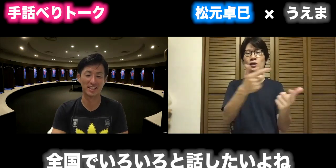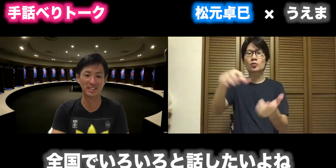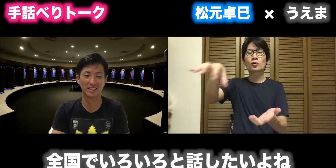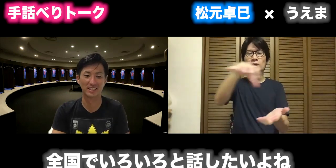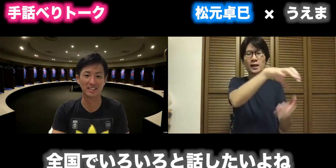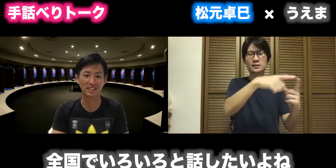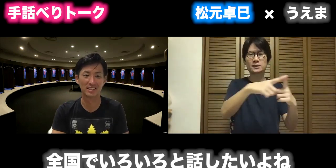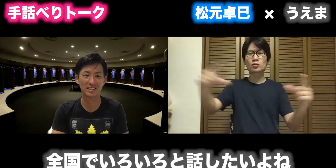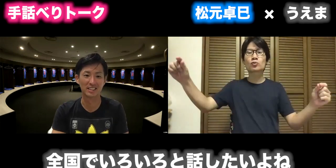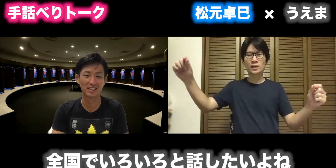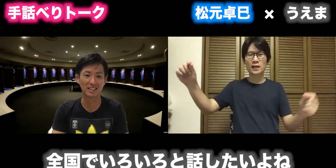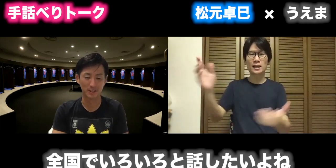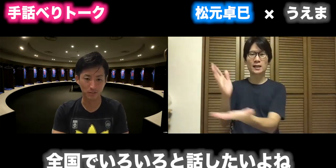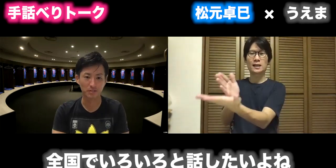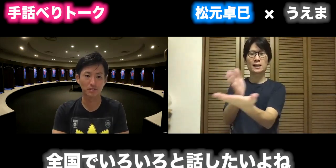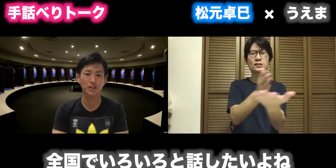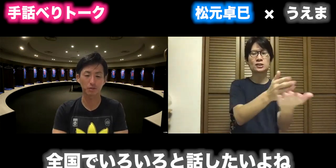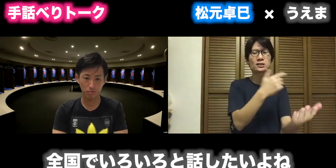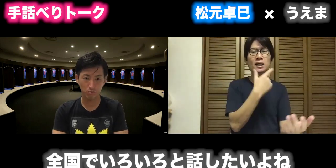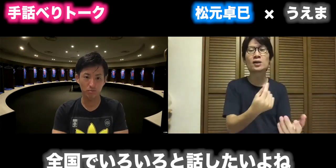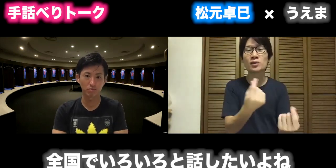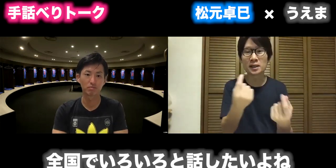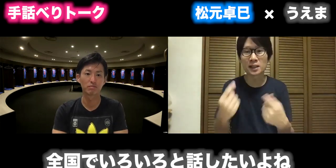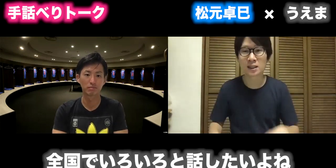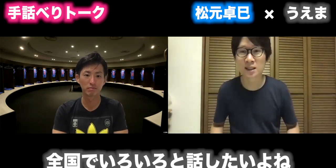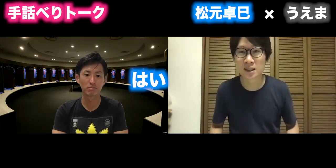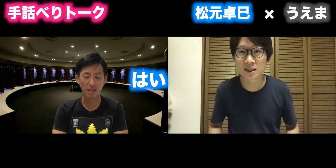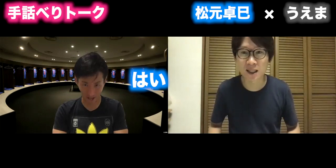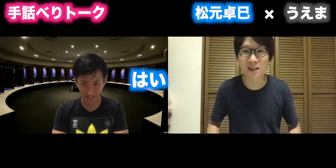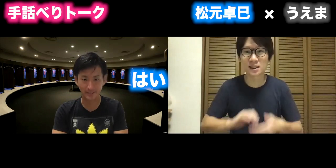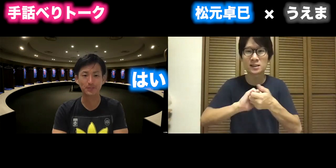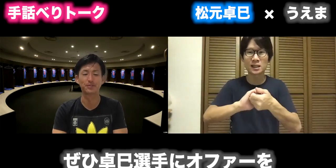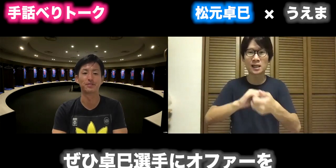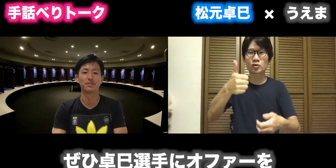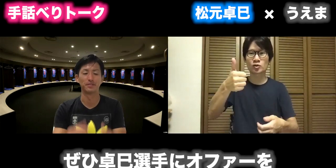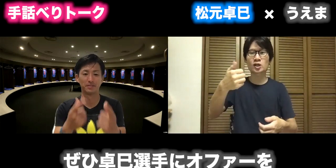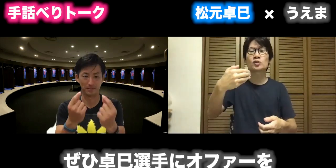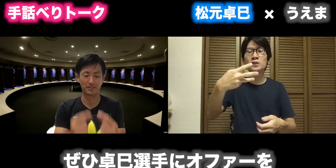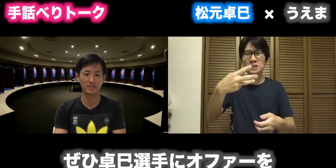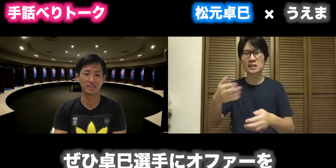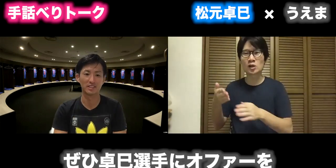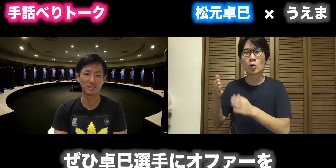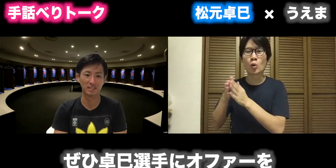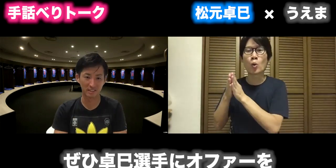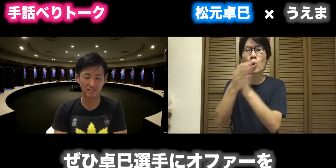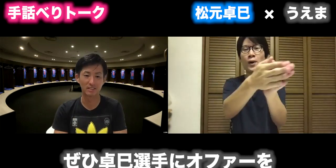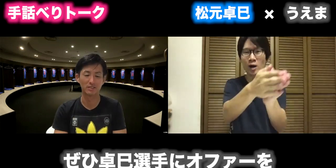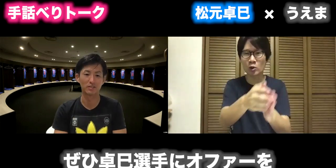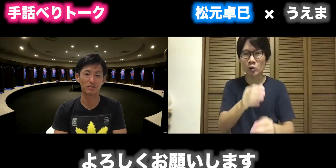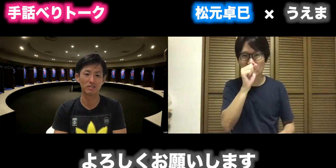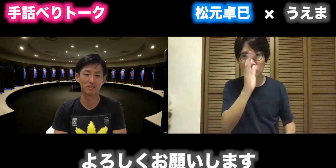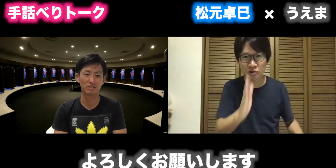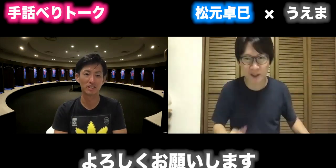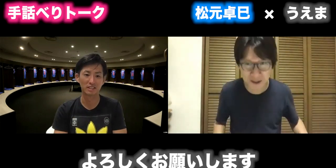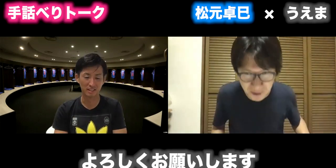いろいろなところでね全国で話ししたいよねーねえぜひあの巧みにオーバー